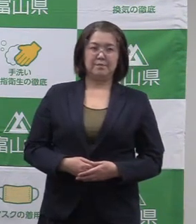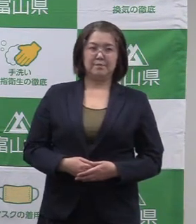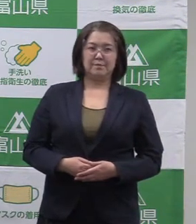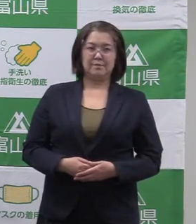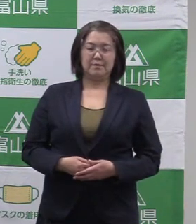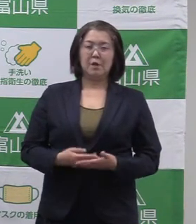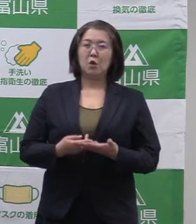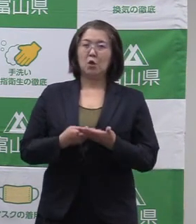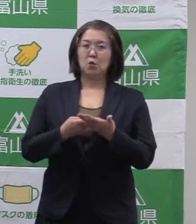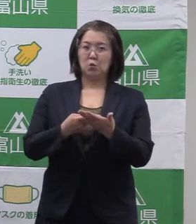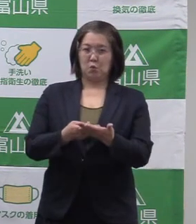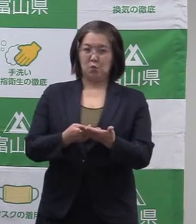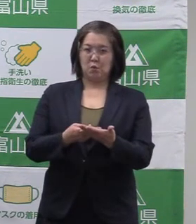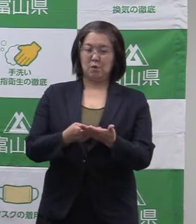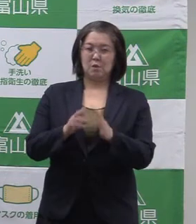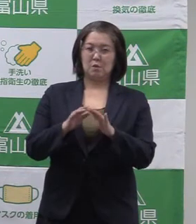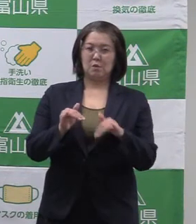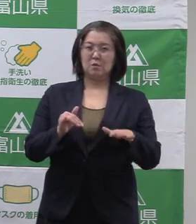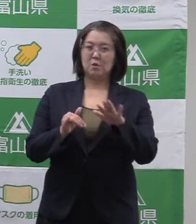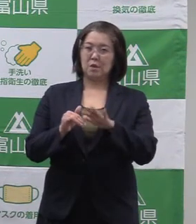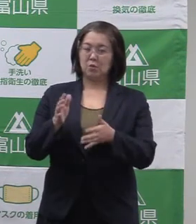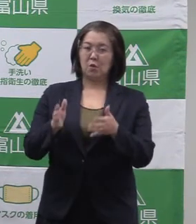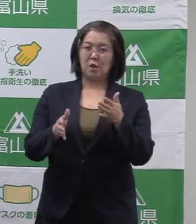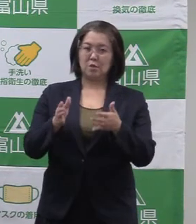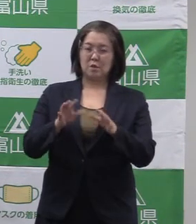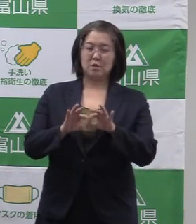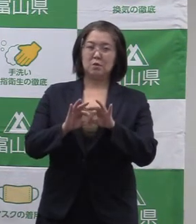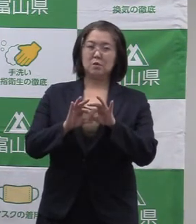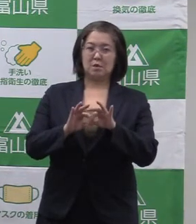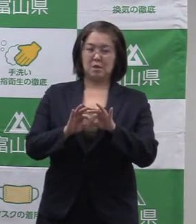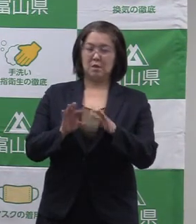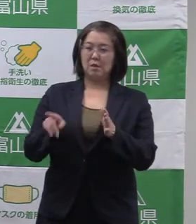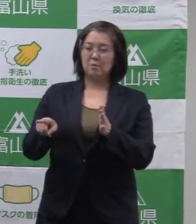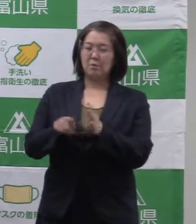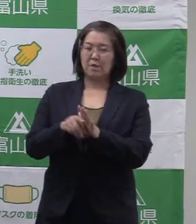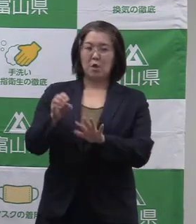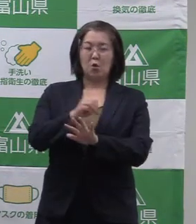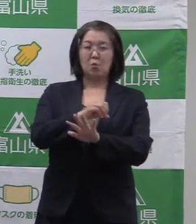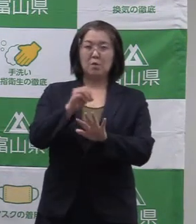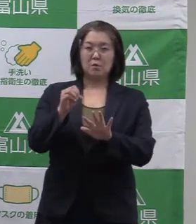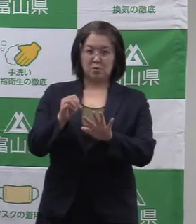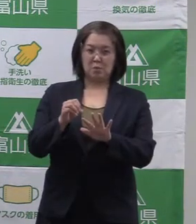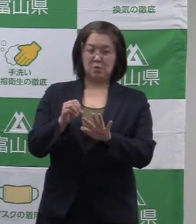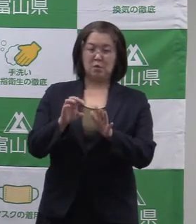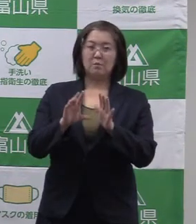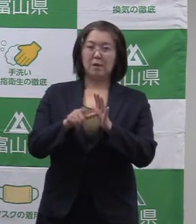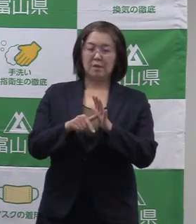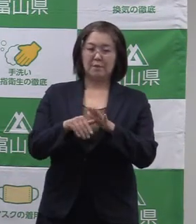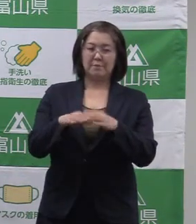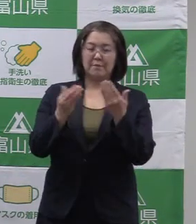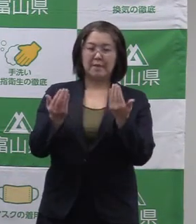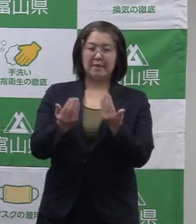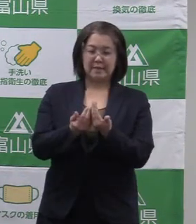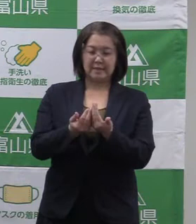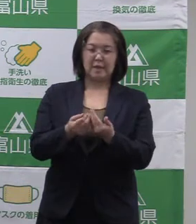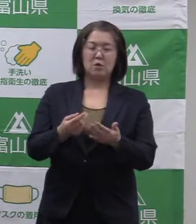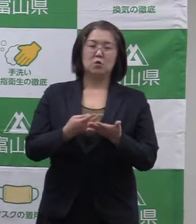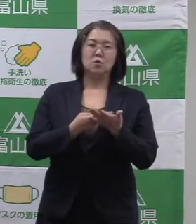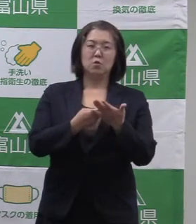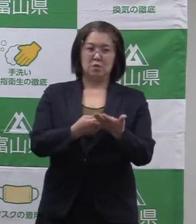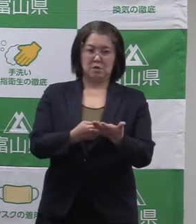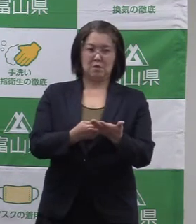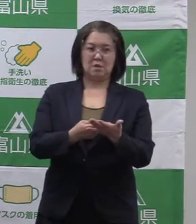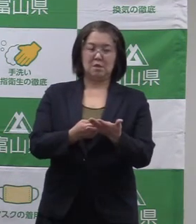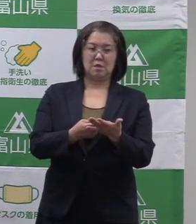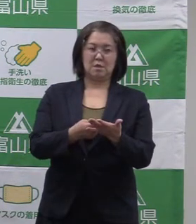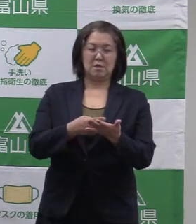患者の取り扱いについてなんですけれども、これまでオミクロン株の患者など全員入院、その濃厚接触者は全員宿